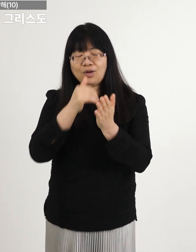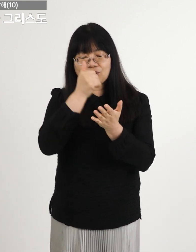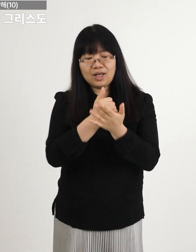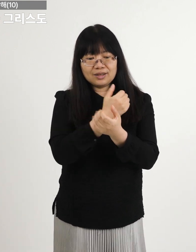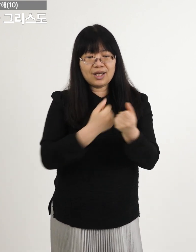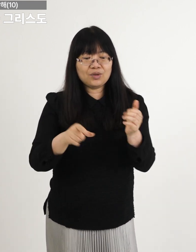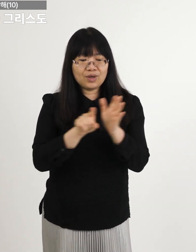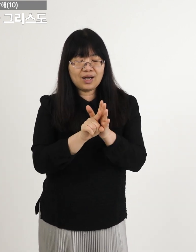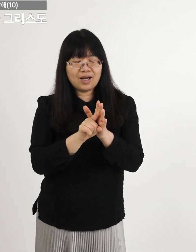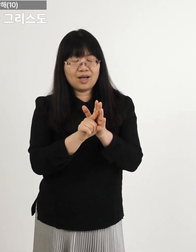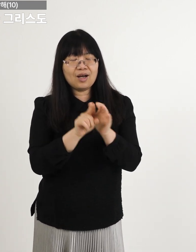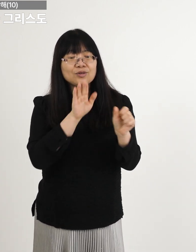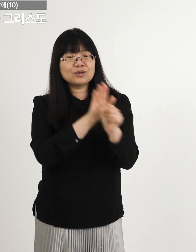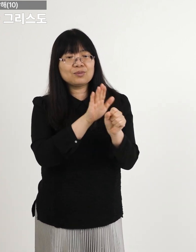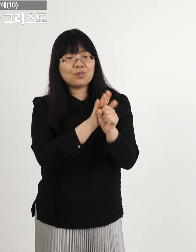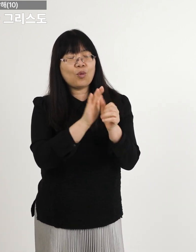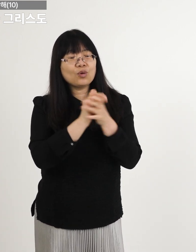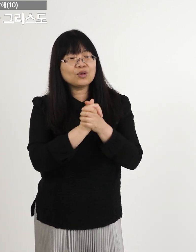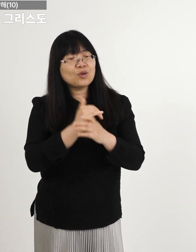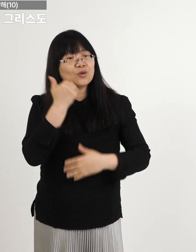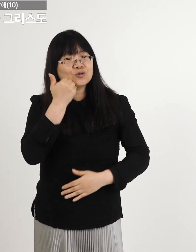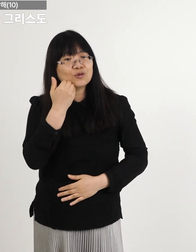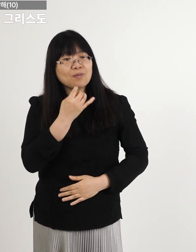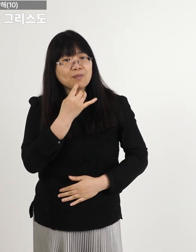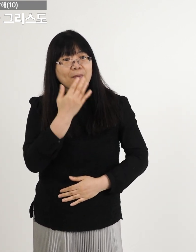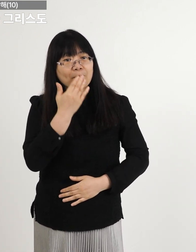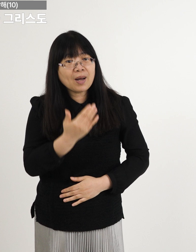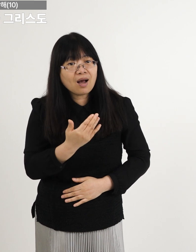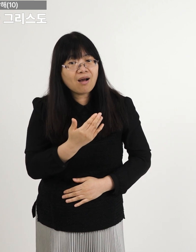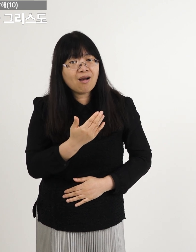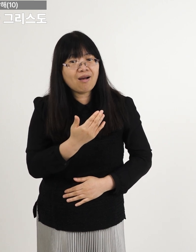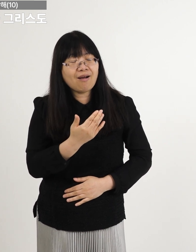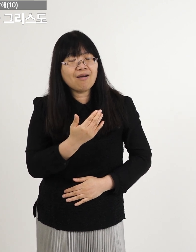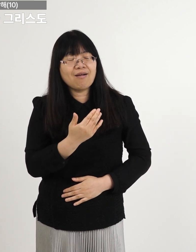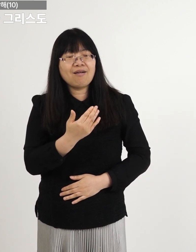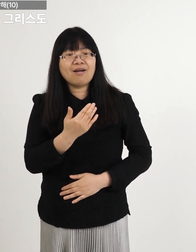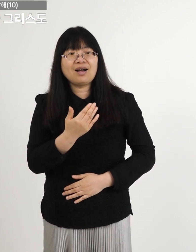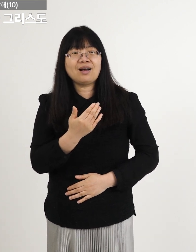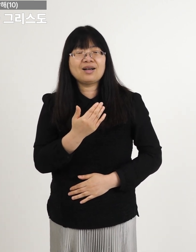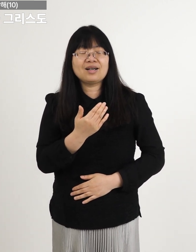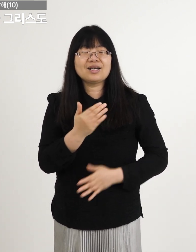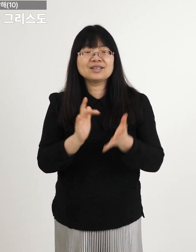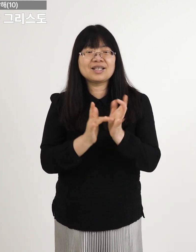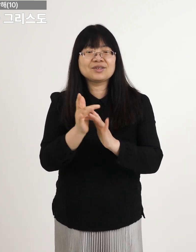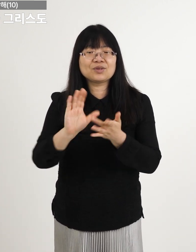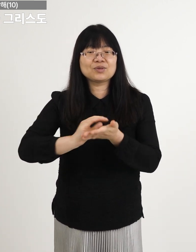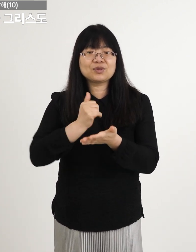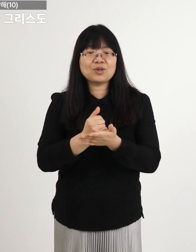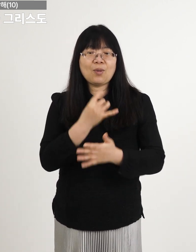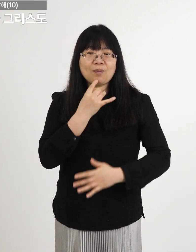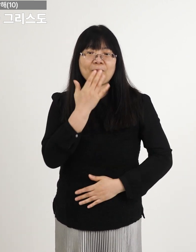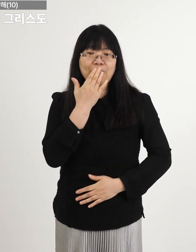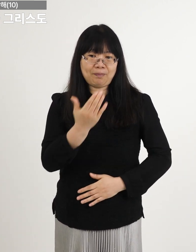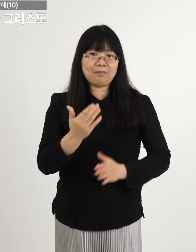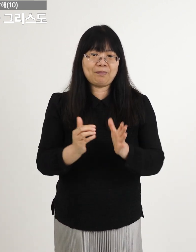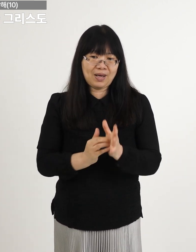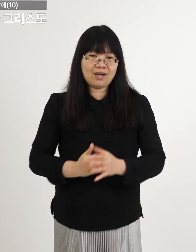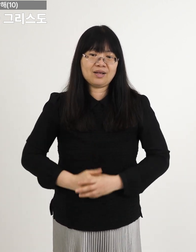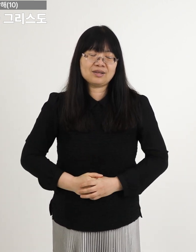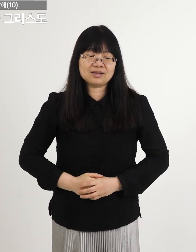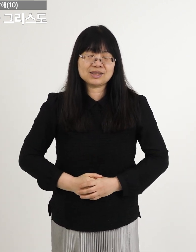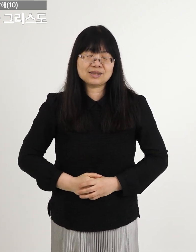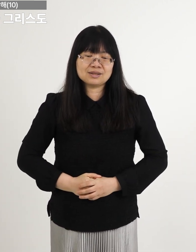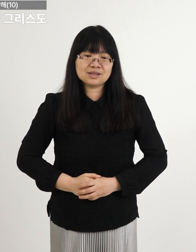위한 중보의 기도는 누구만이 하실 수 있는 기도라고요? 예수 그리스도만이 하실 수 있는